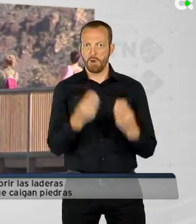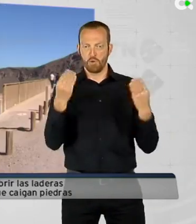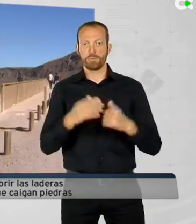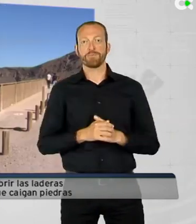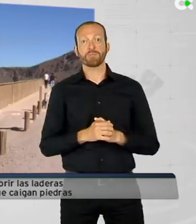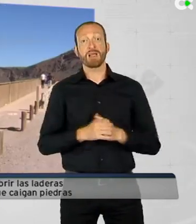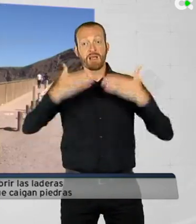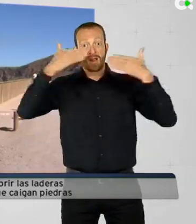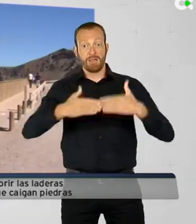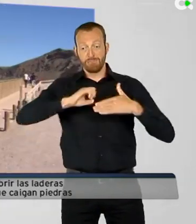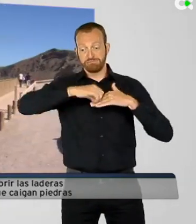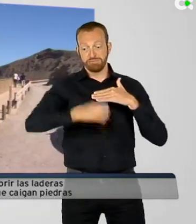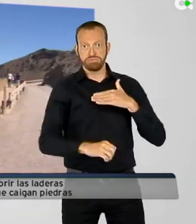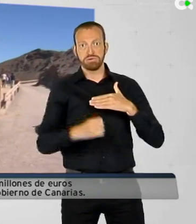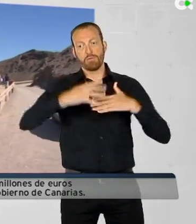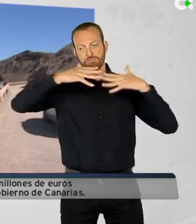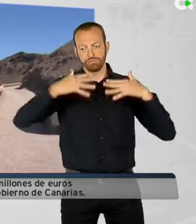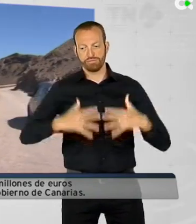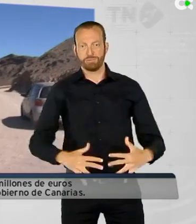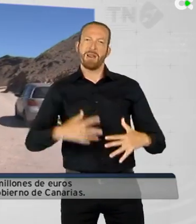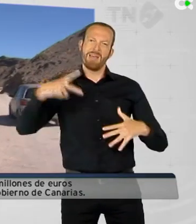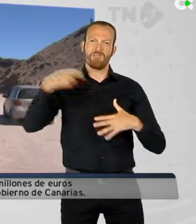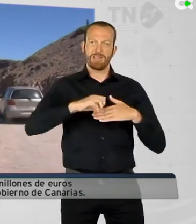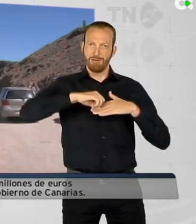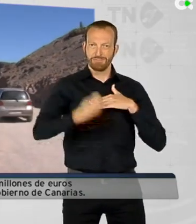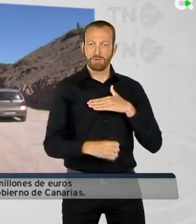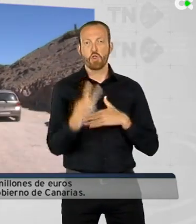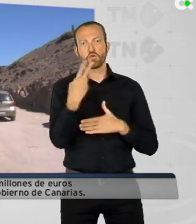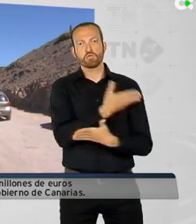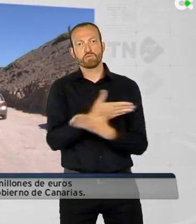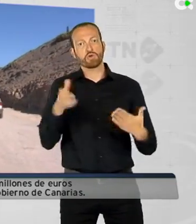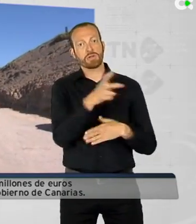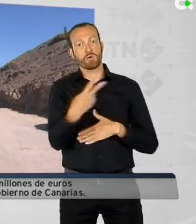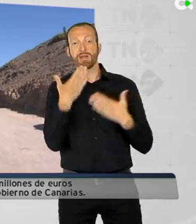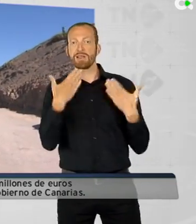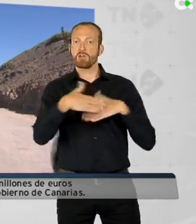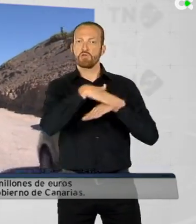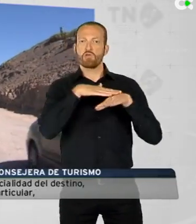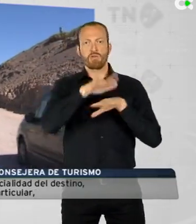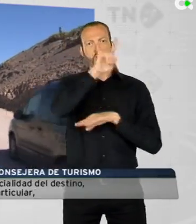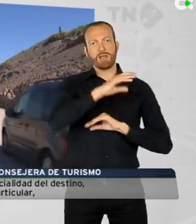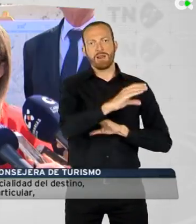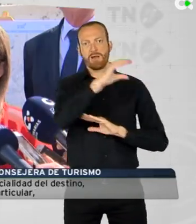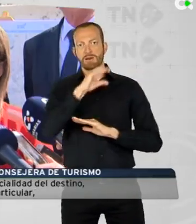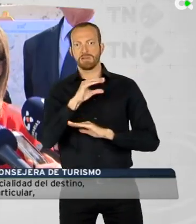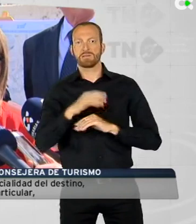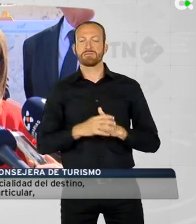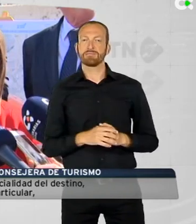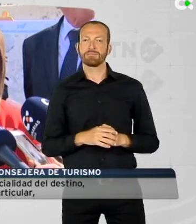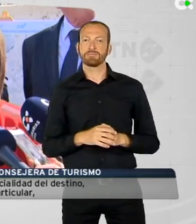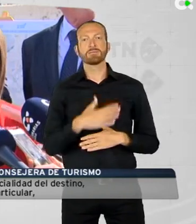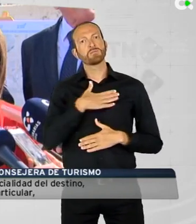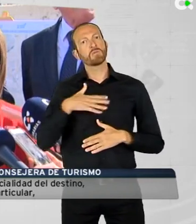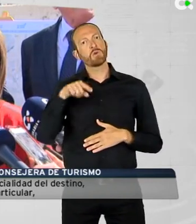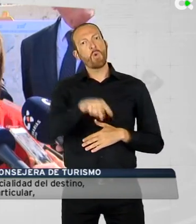las laderas para evitar que caigan piedras con casi 2 millones de euros que llegan del Gobierno de Canarias. Mejorar la potencialidad